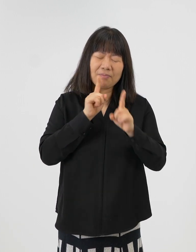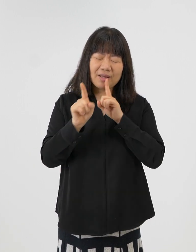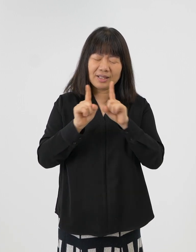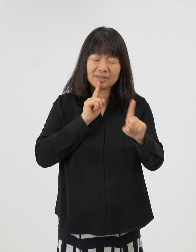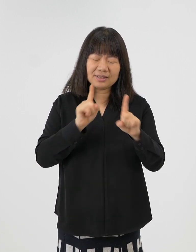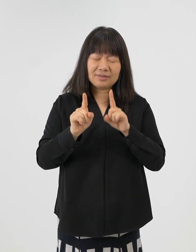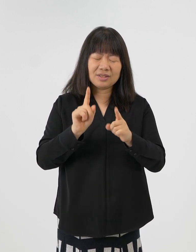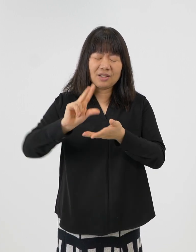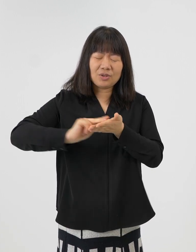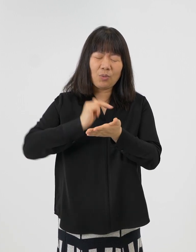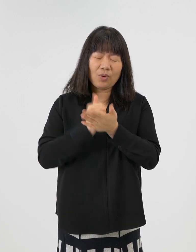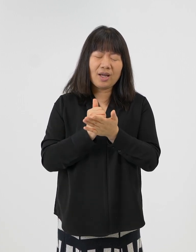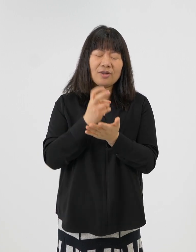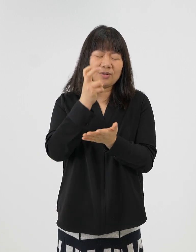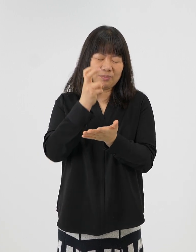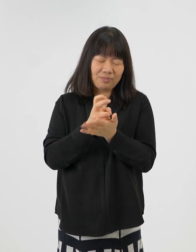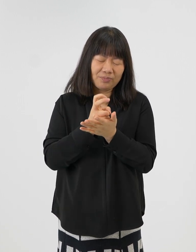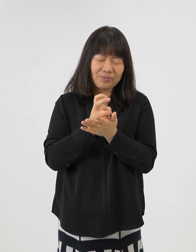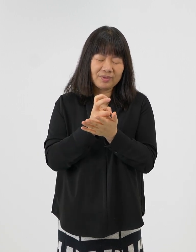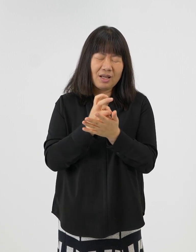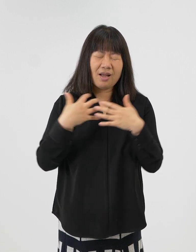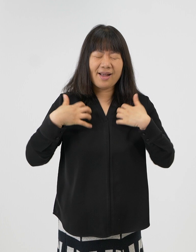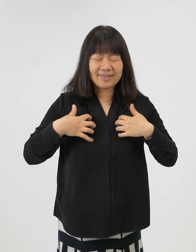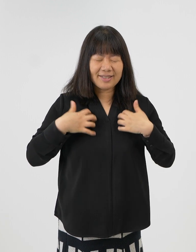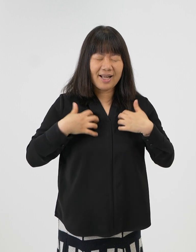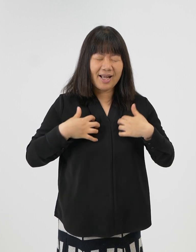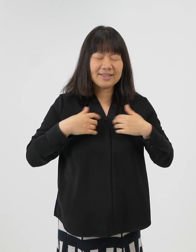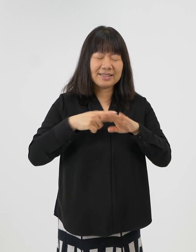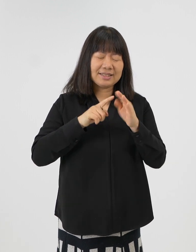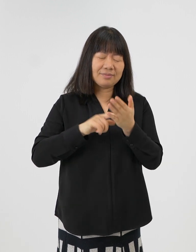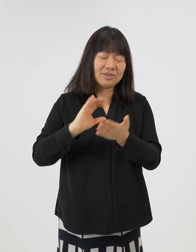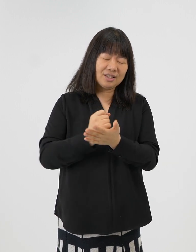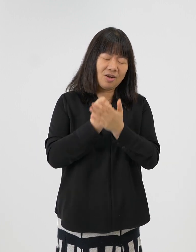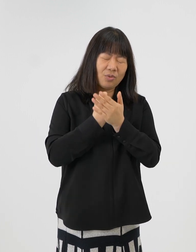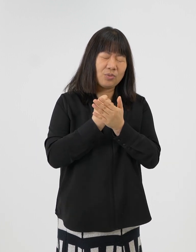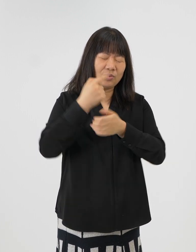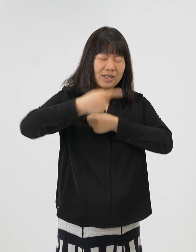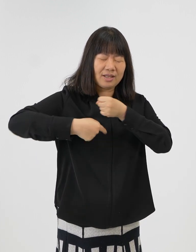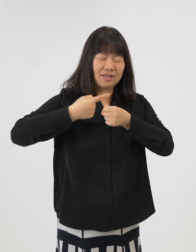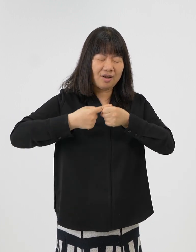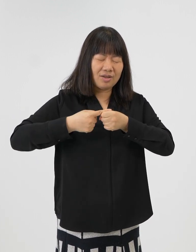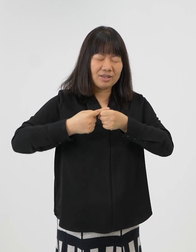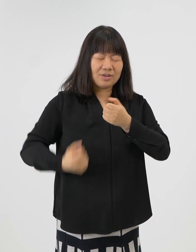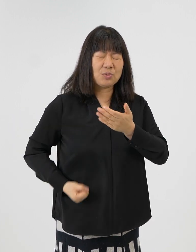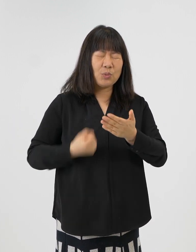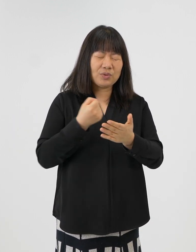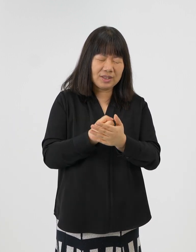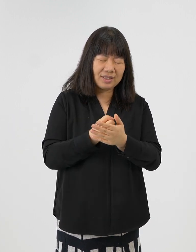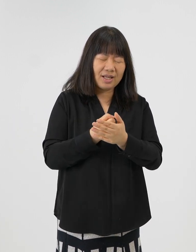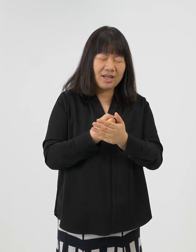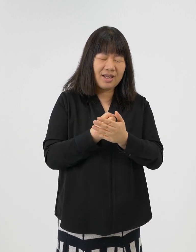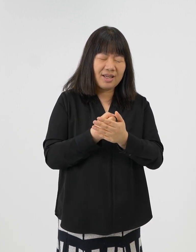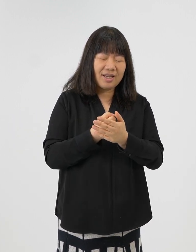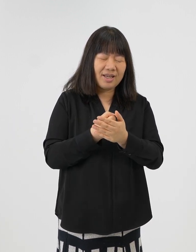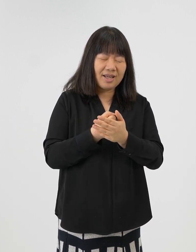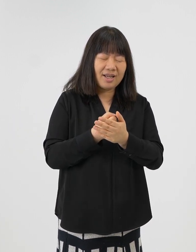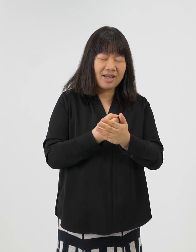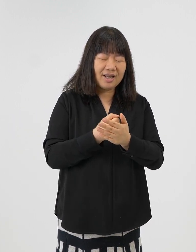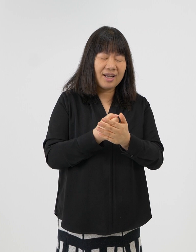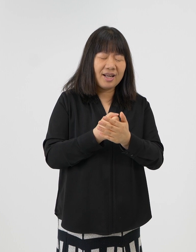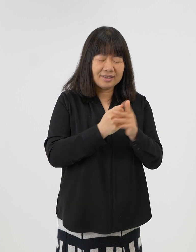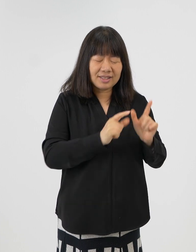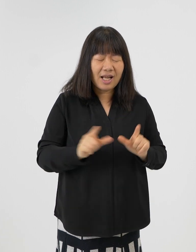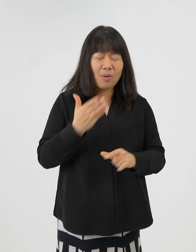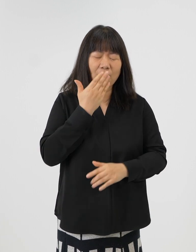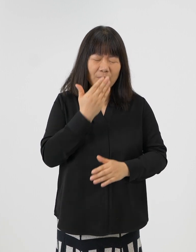말씀을, 여호와의 율법을 즐거워하는 심령으로 한 해를 용기 있게 담대히 살아낼 수